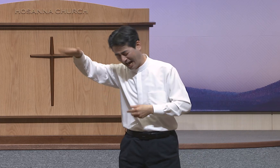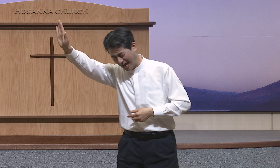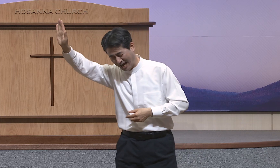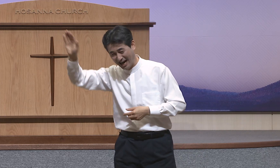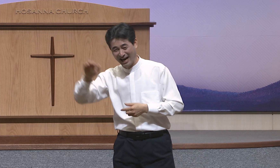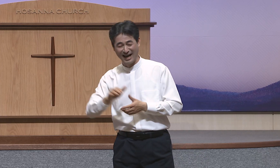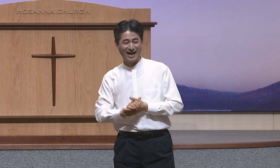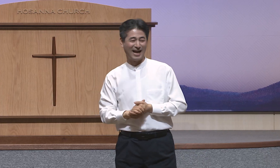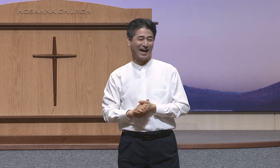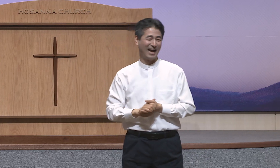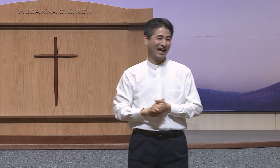수학도 가고